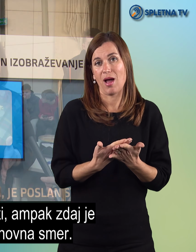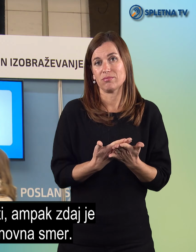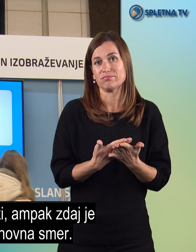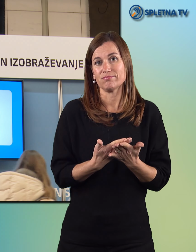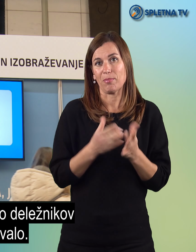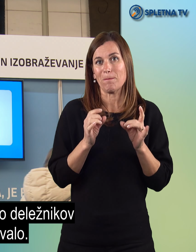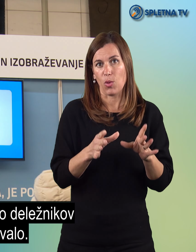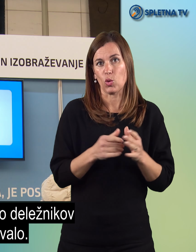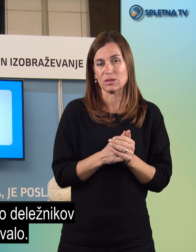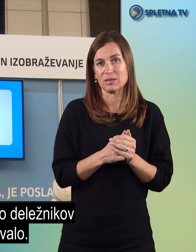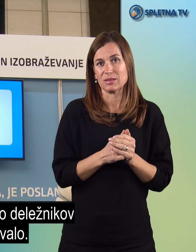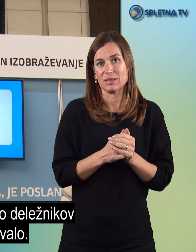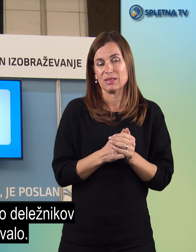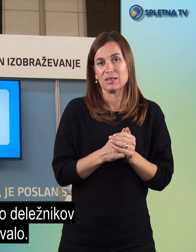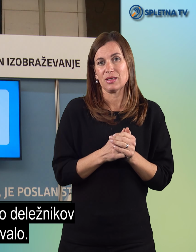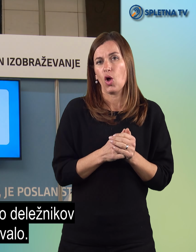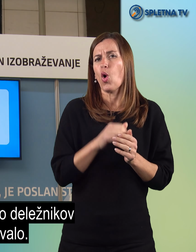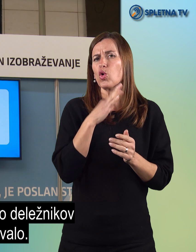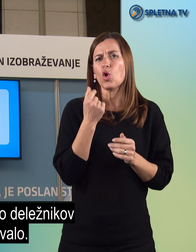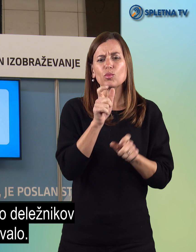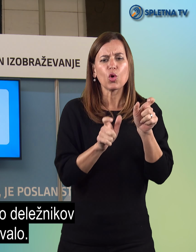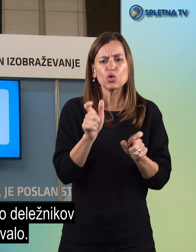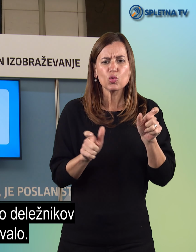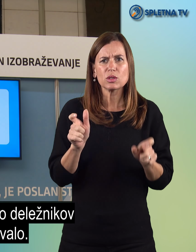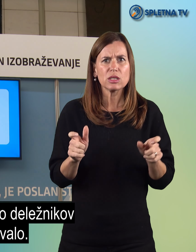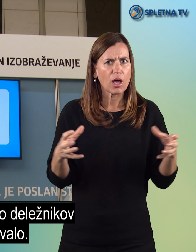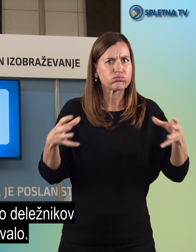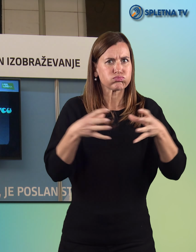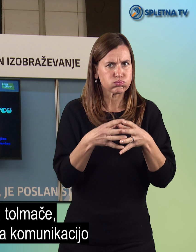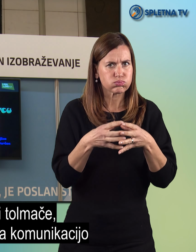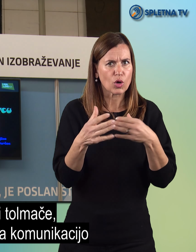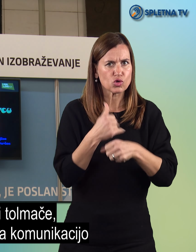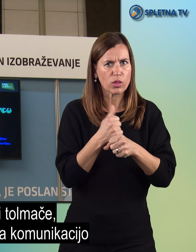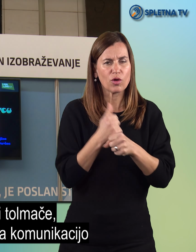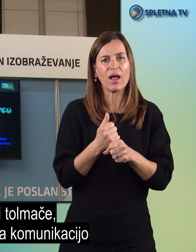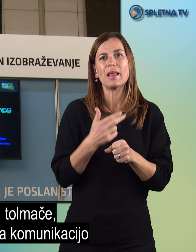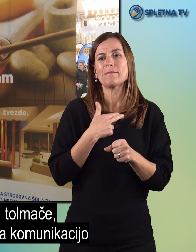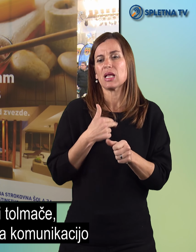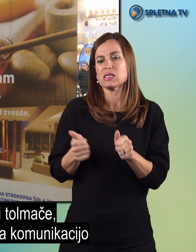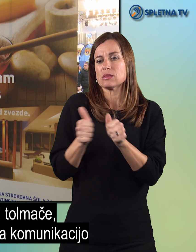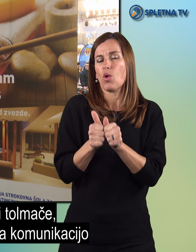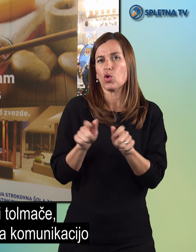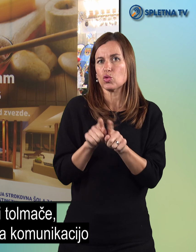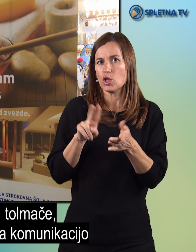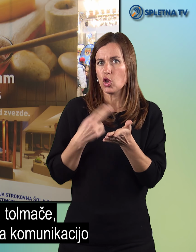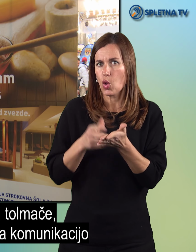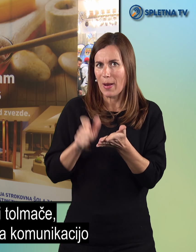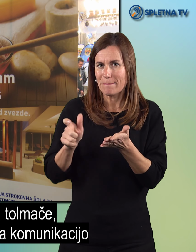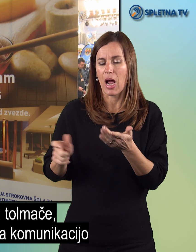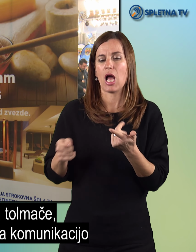smer. Skratka, ogromno deležnikov je sodelovalo, imeli smo tudi tolmače, imeli